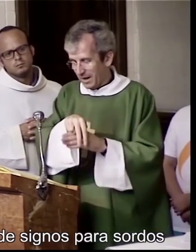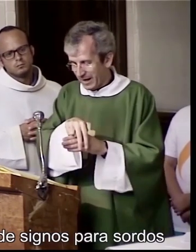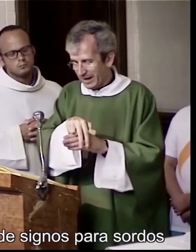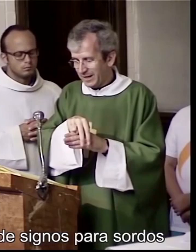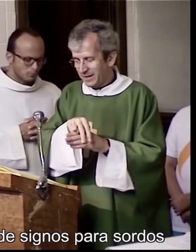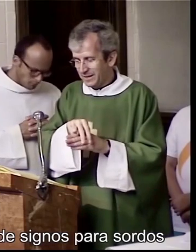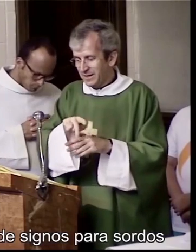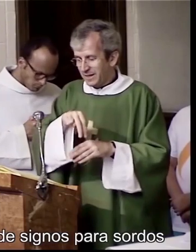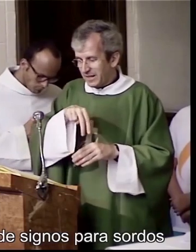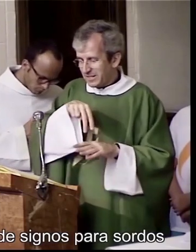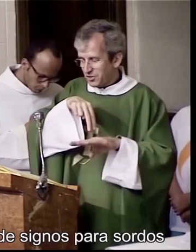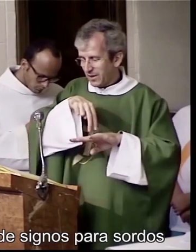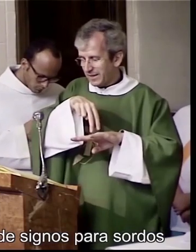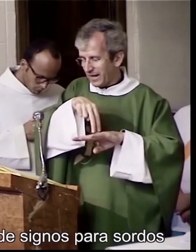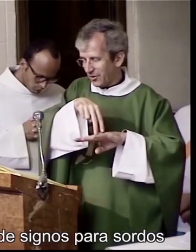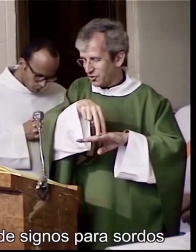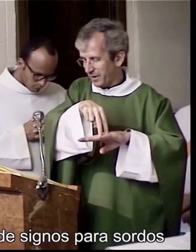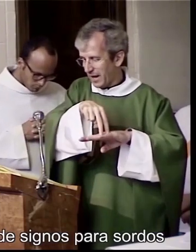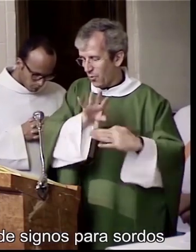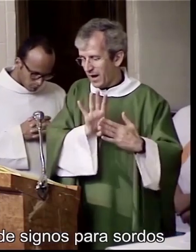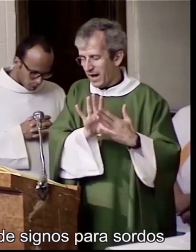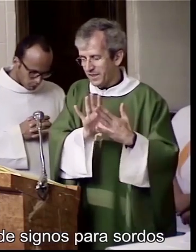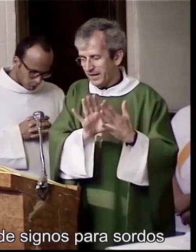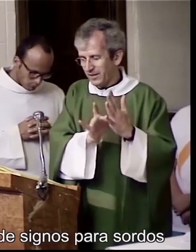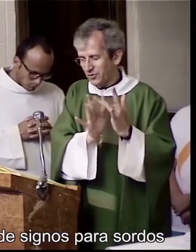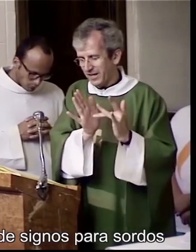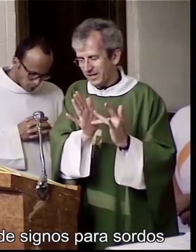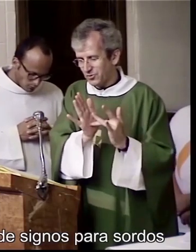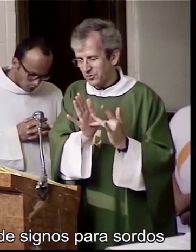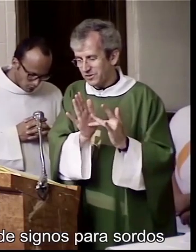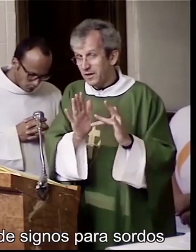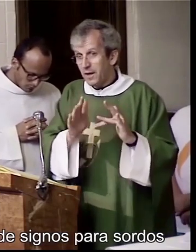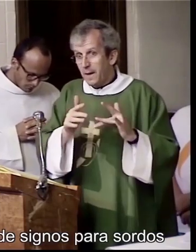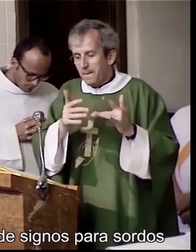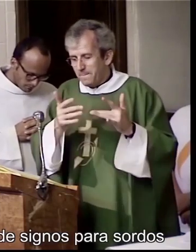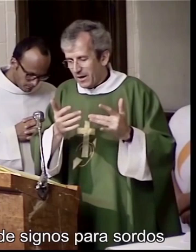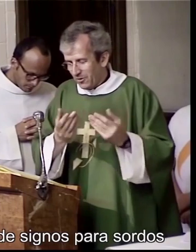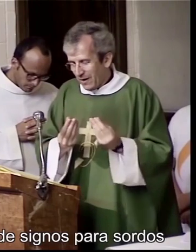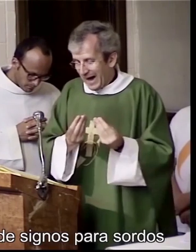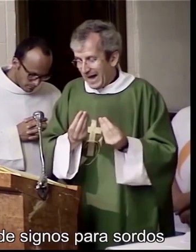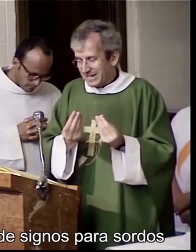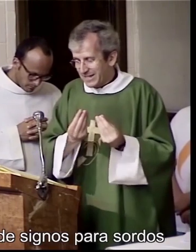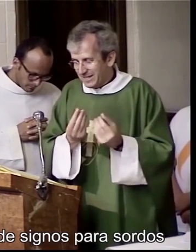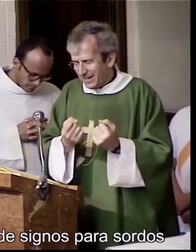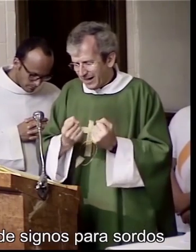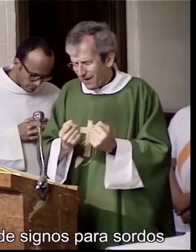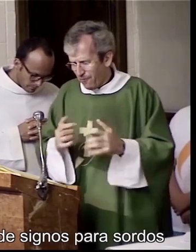barca y se echó a andar sobre el agua acercándose a Jesús. Pero al sentir la fuerza